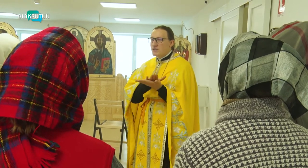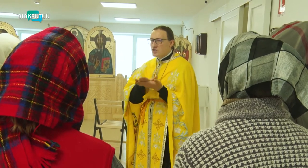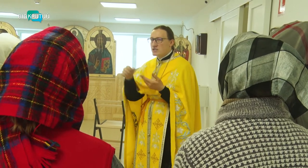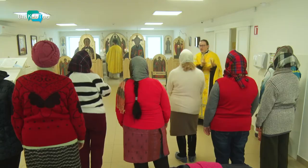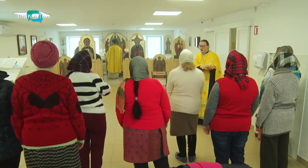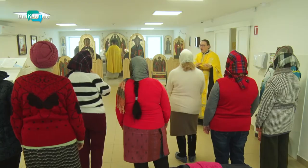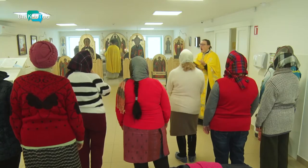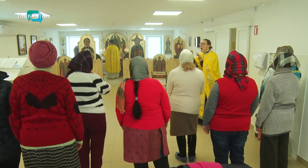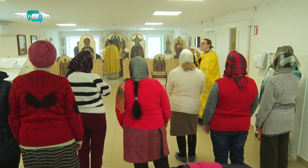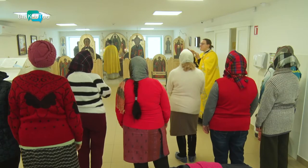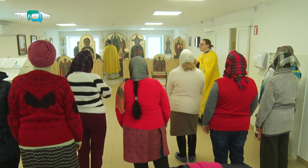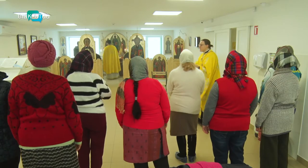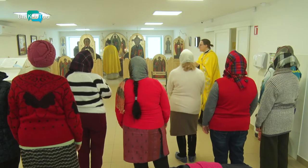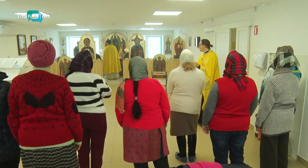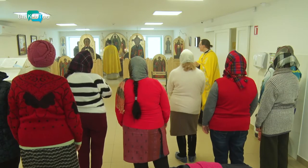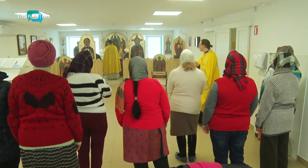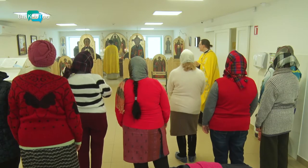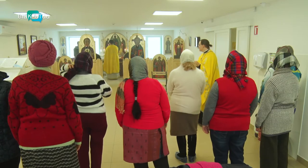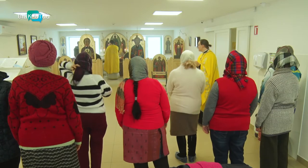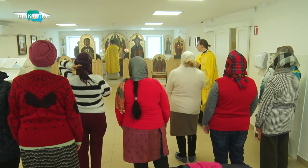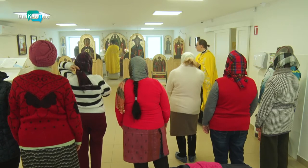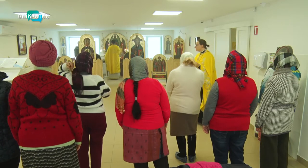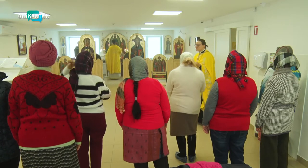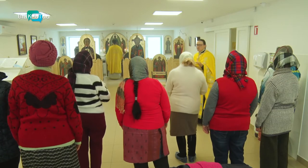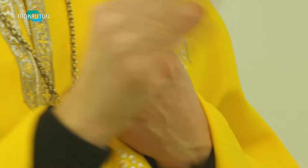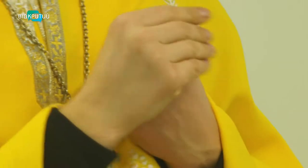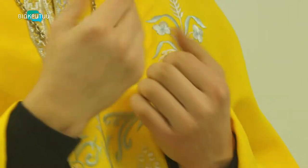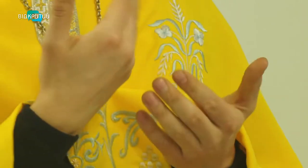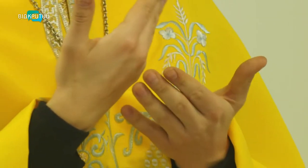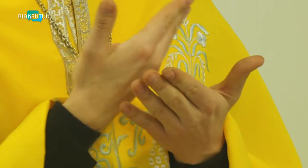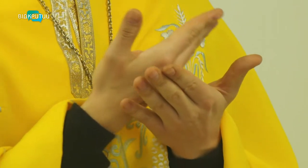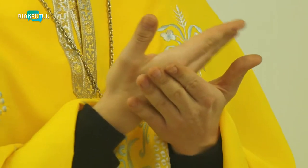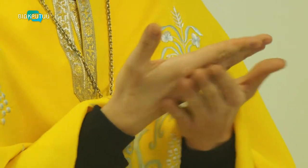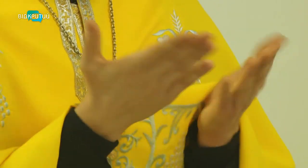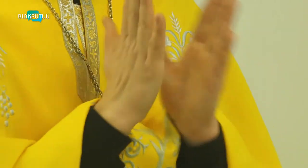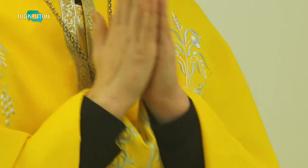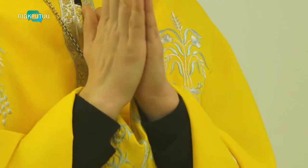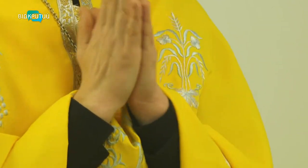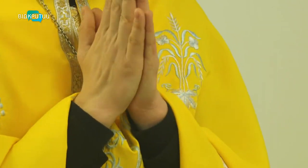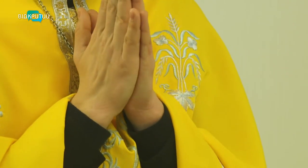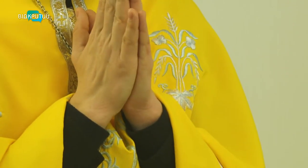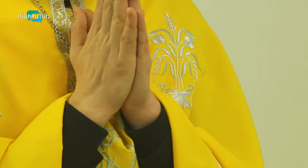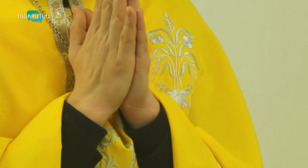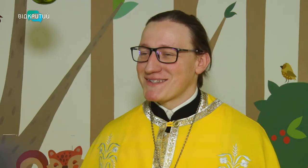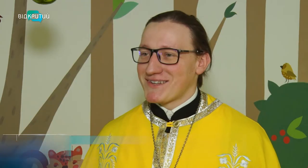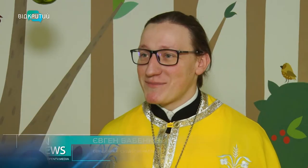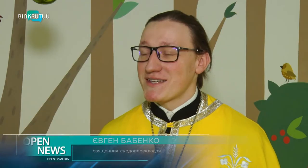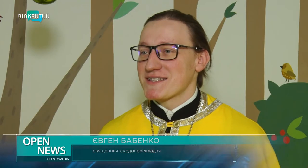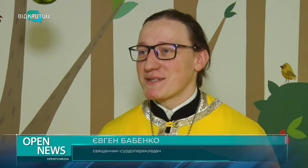відчути інтуїтивно, але розуміння молитви дуже важливе. Отже, сурдоперекладом тим, хто не чує, комфортніше. Це, наверное, місяця ми